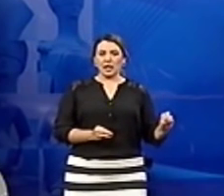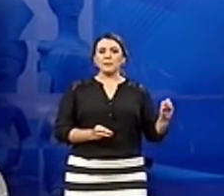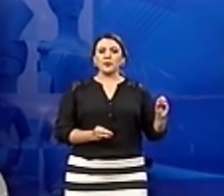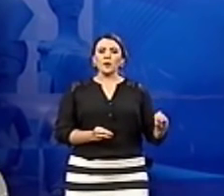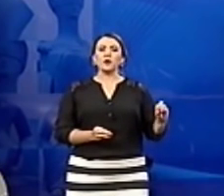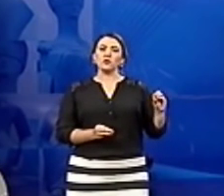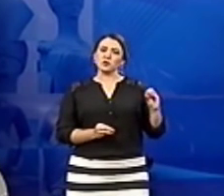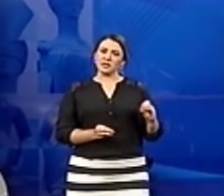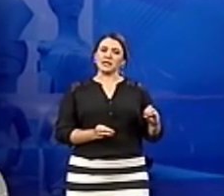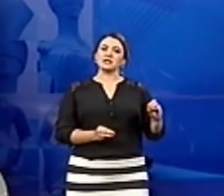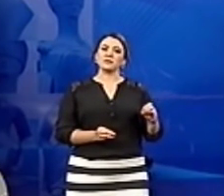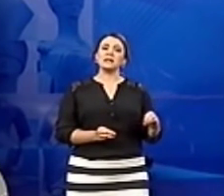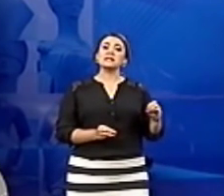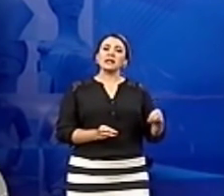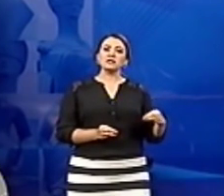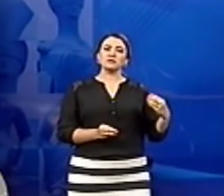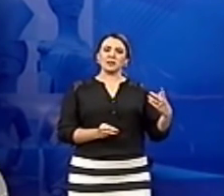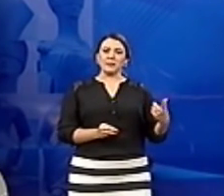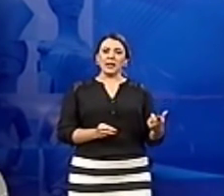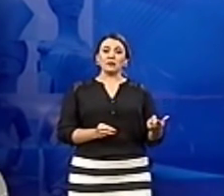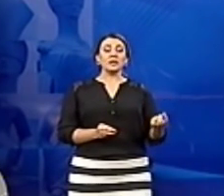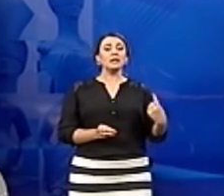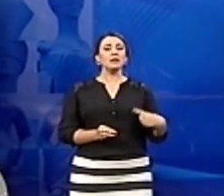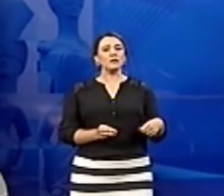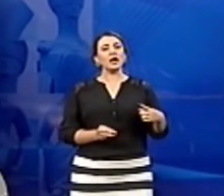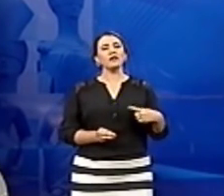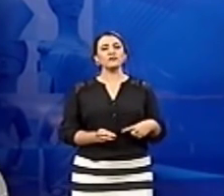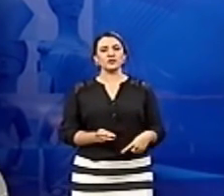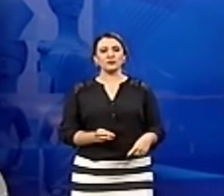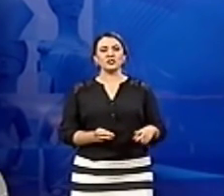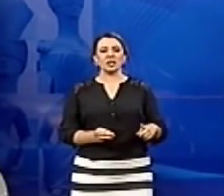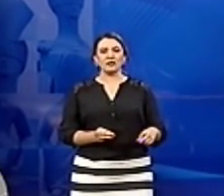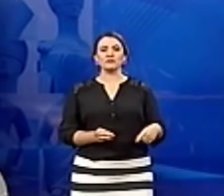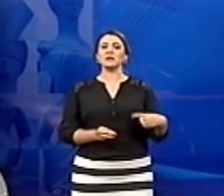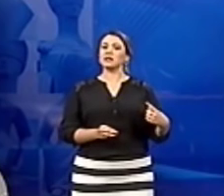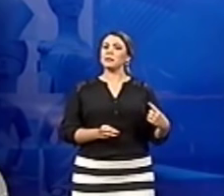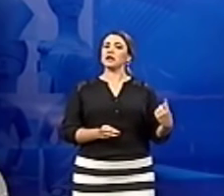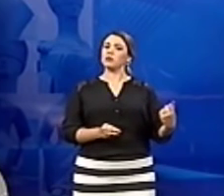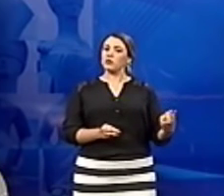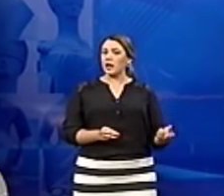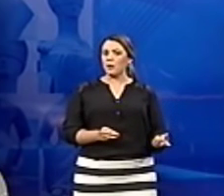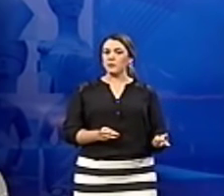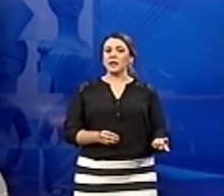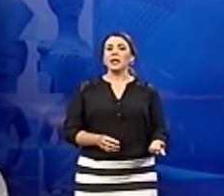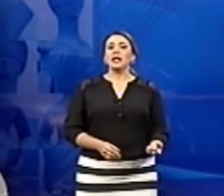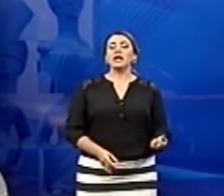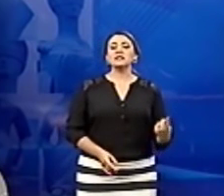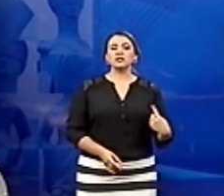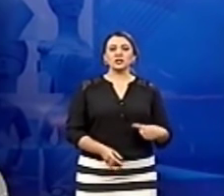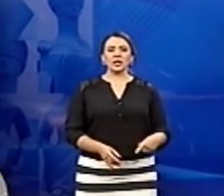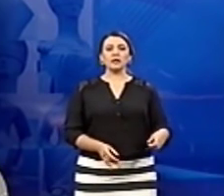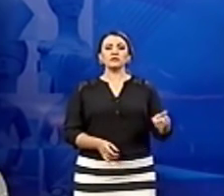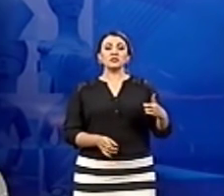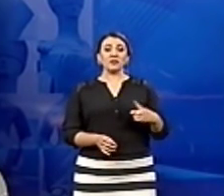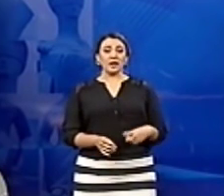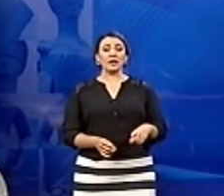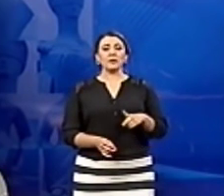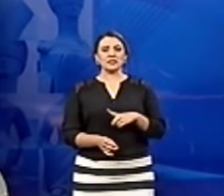a própria Consolidação das Leis do Trabalho, não garantiu direitos ao trabalhador rural. Esses direitos vieram a